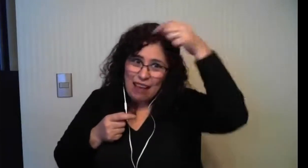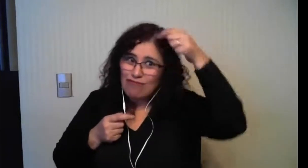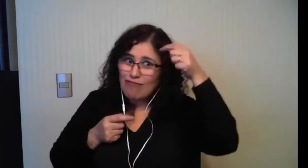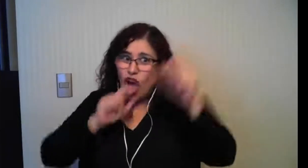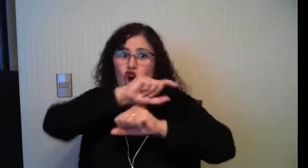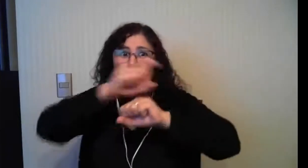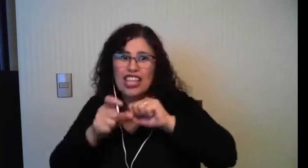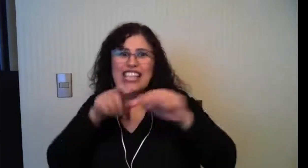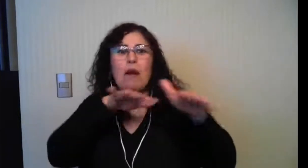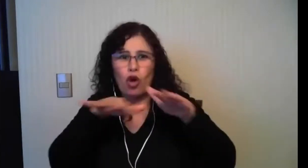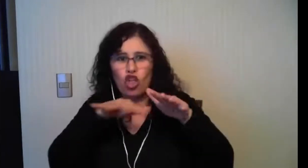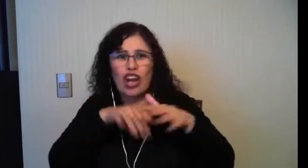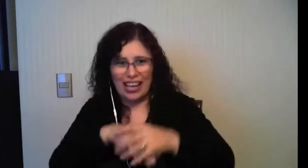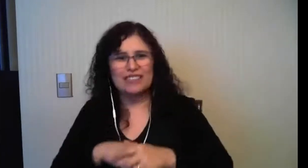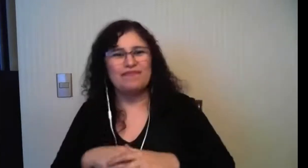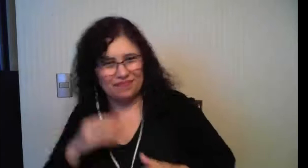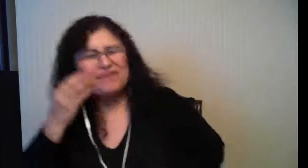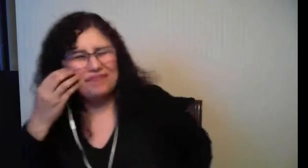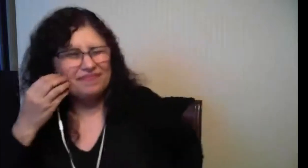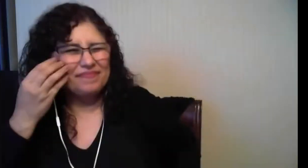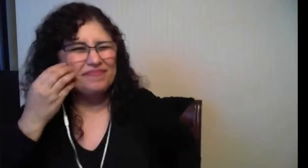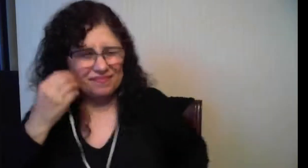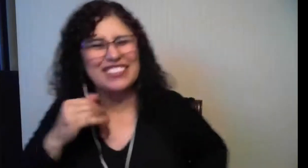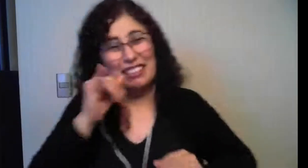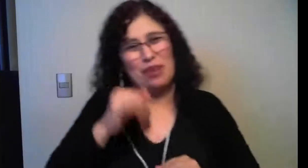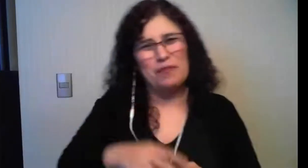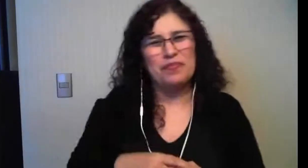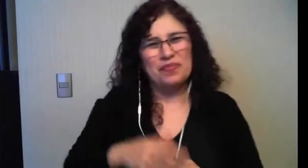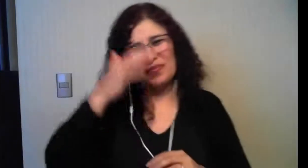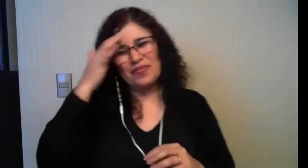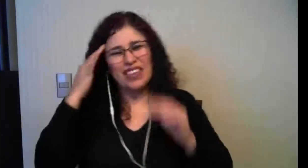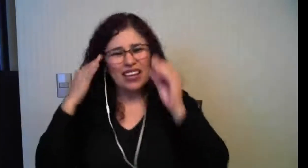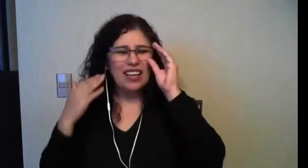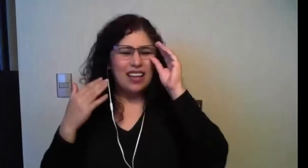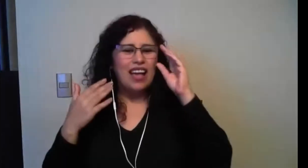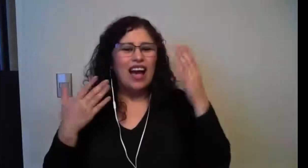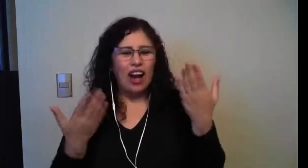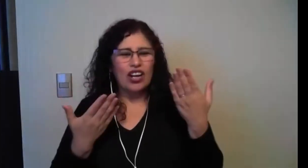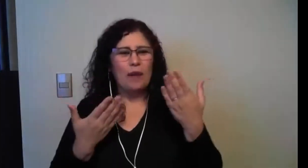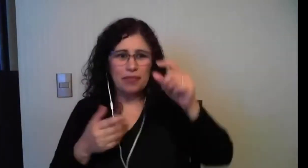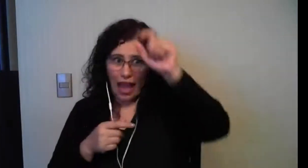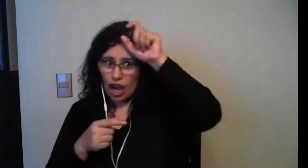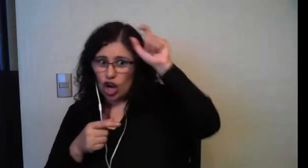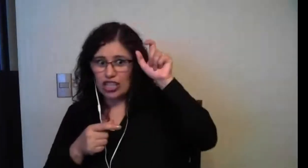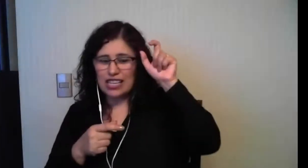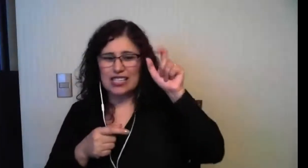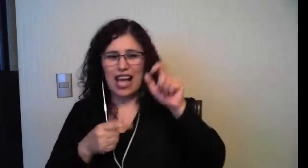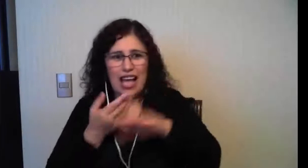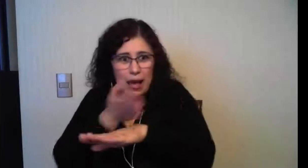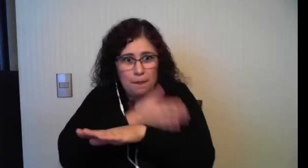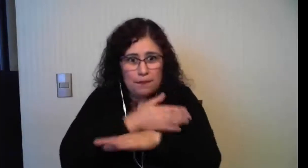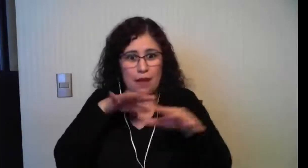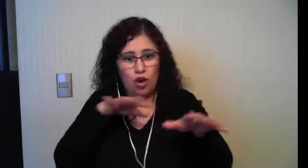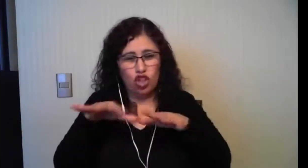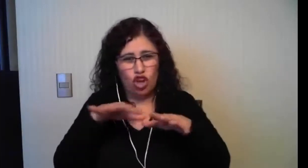la vía piramidal llega desde mi corteza motora, premotora, ya hasta el asta anterior de la médula